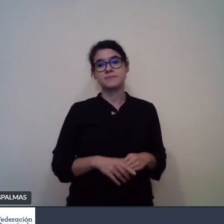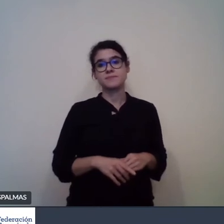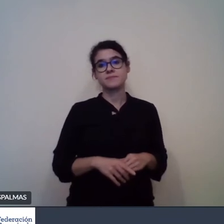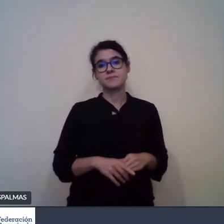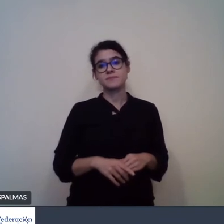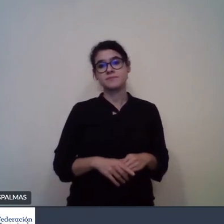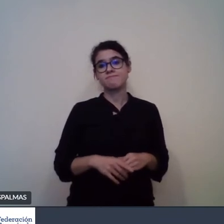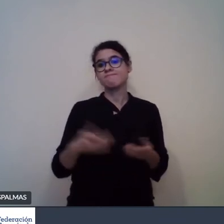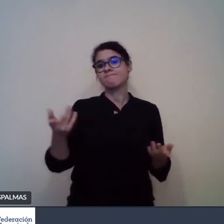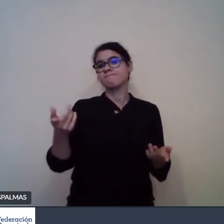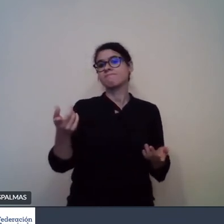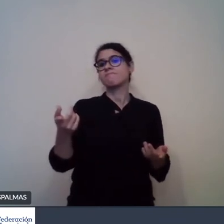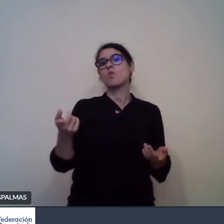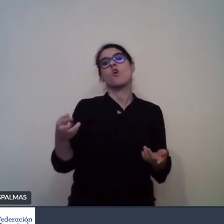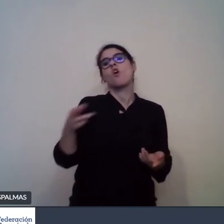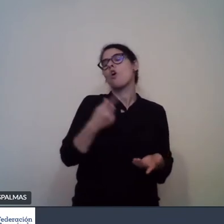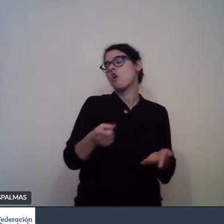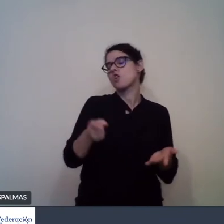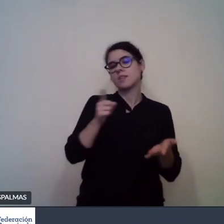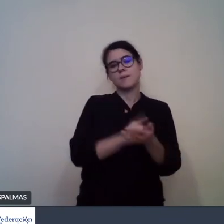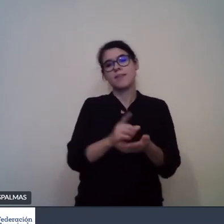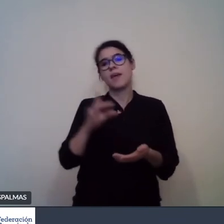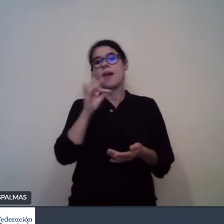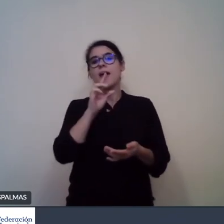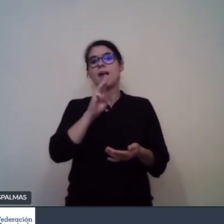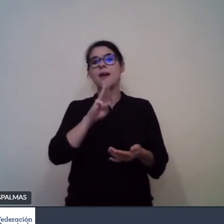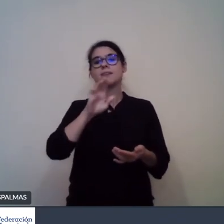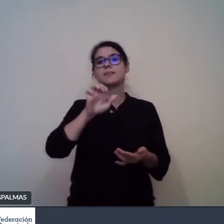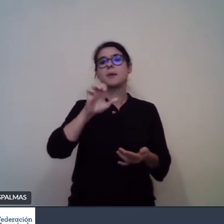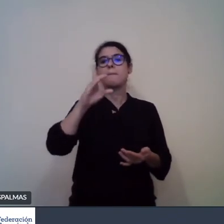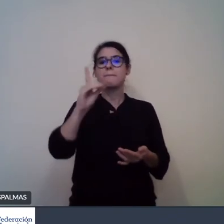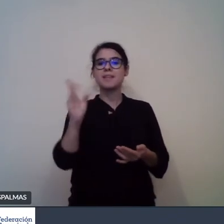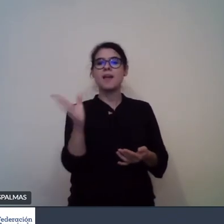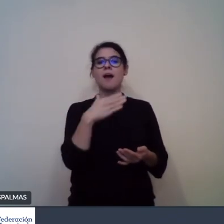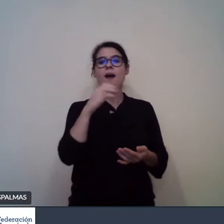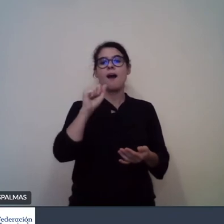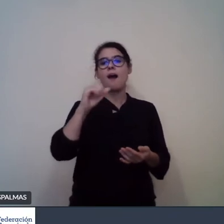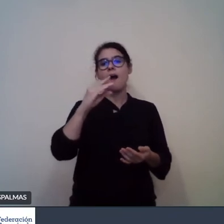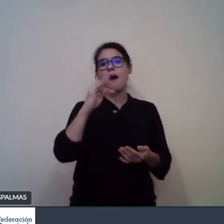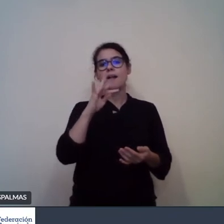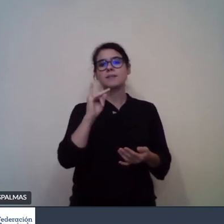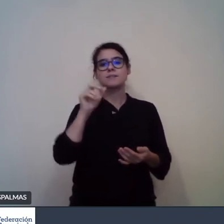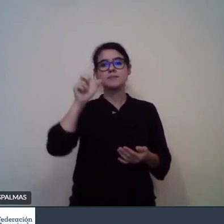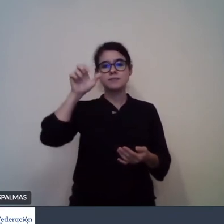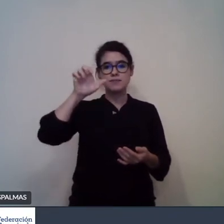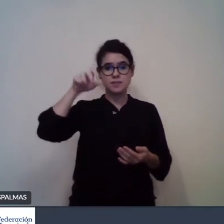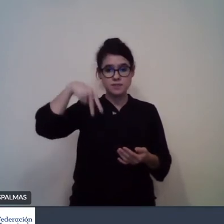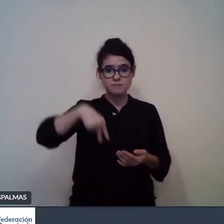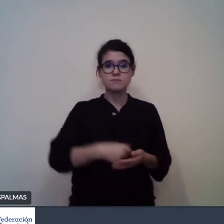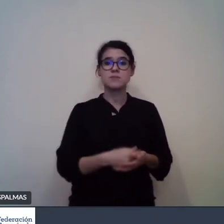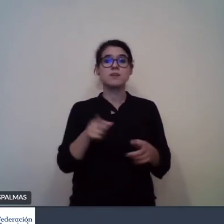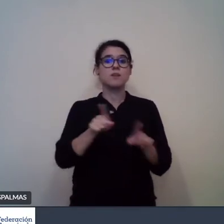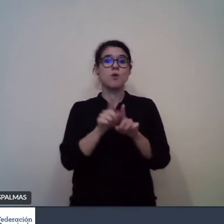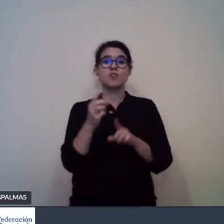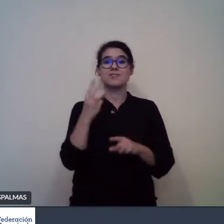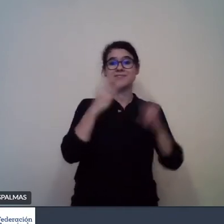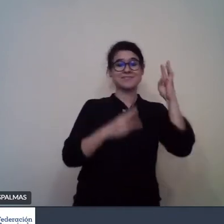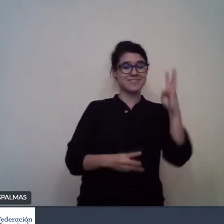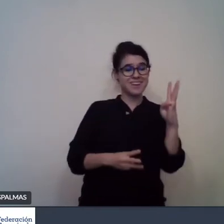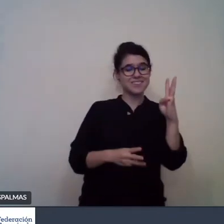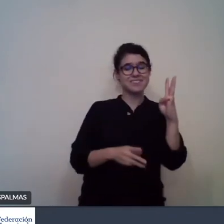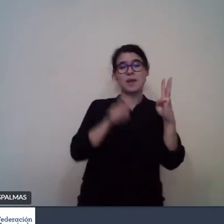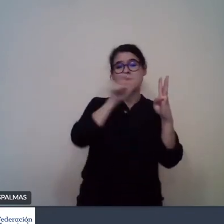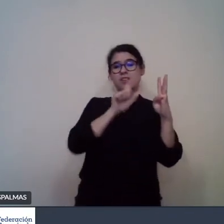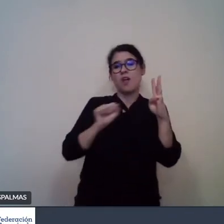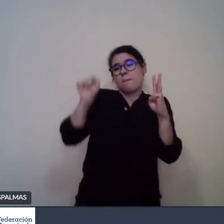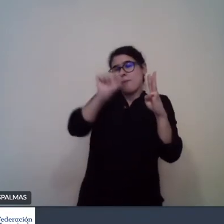De nuevo split action en aquel lado, si os fijáis. Tres jugadores que se bloquean entre ellos con multitud de combinaciones. Salida para el